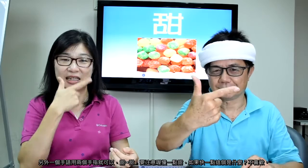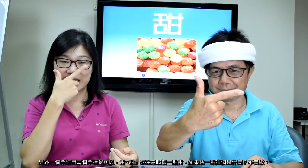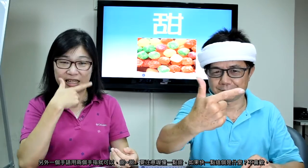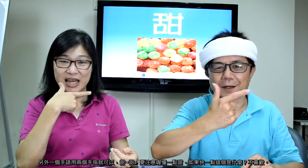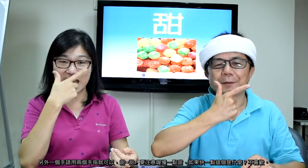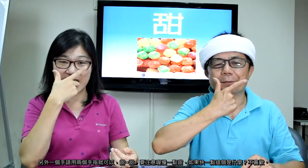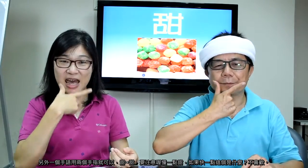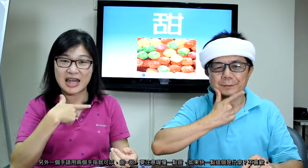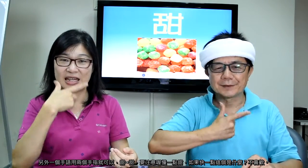了，甜，